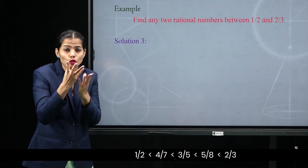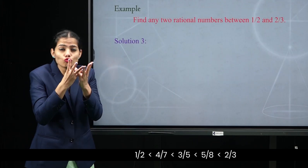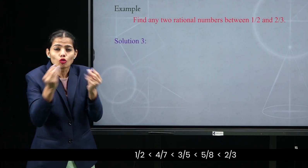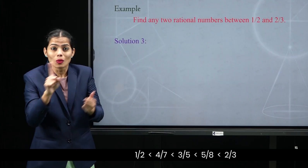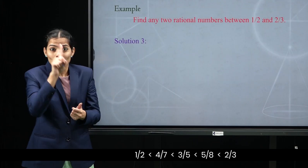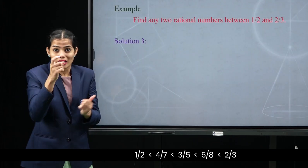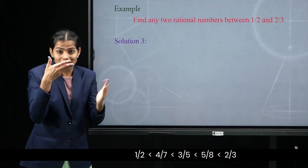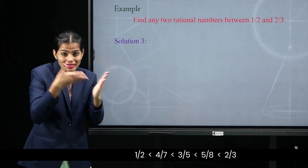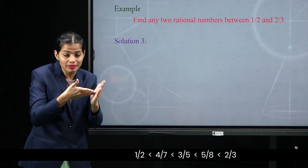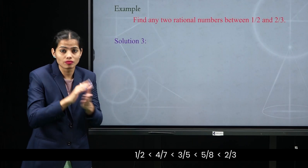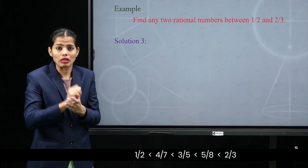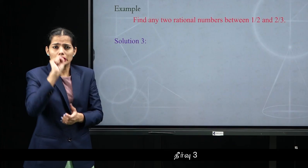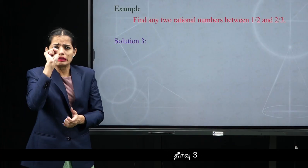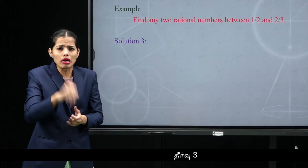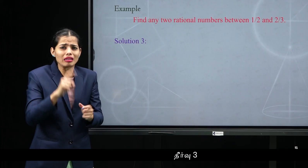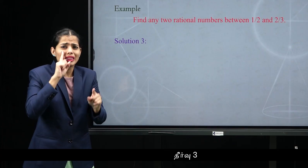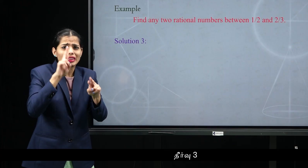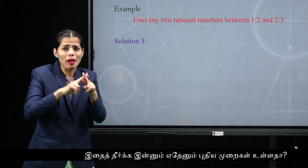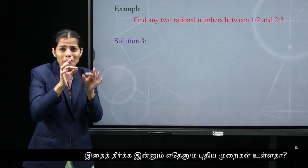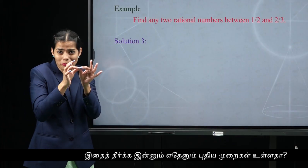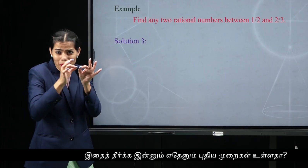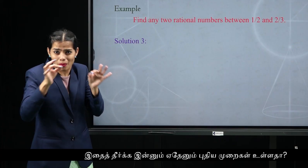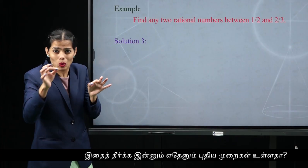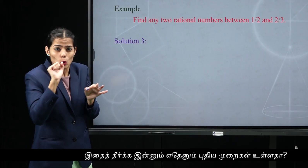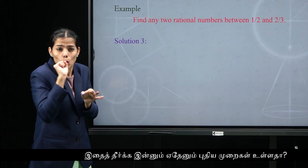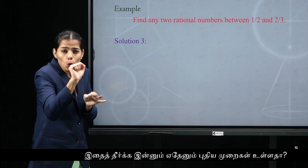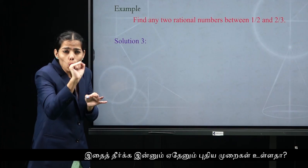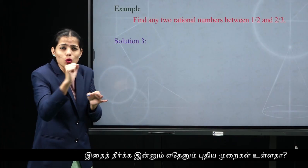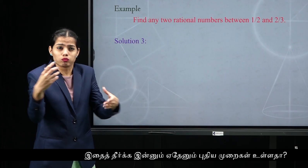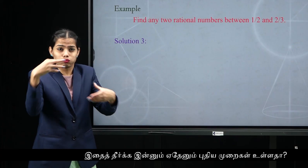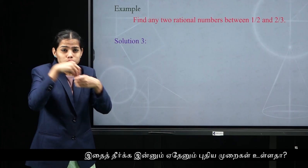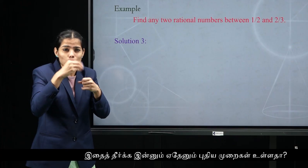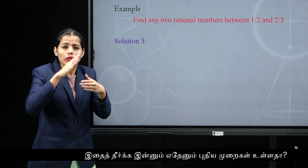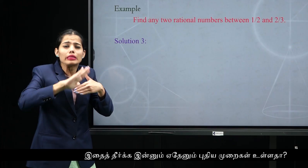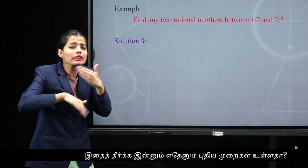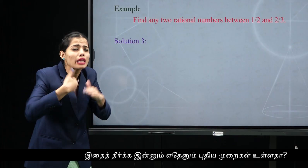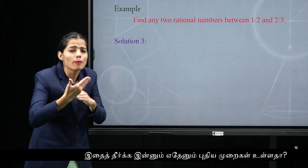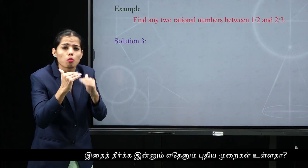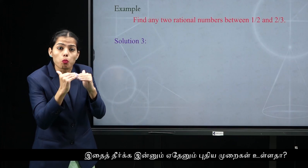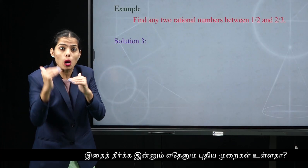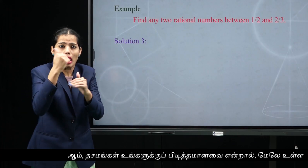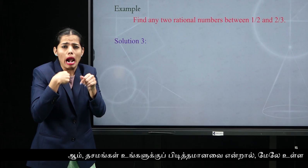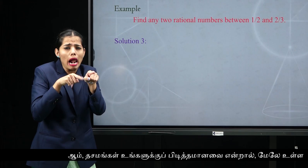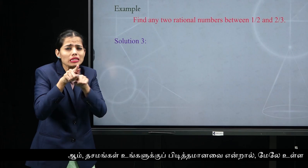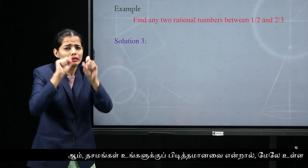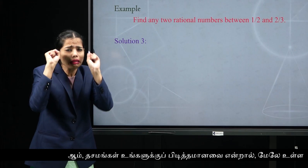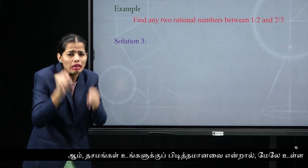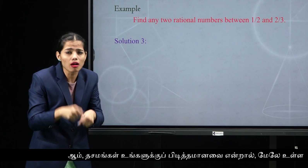1/2 இதைவிட சிறியது. தீர்வு 3. இதை தீர்க்க இன்னும் ஏதேனும் புதிய முறைகள் உள்ளதா? ஆம்.